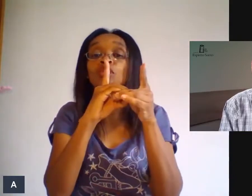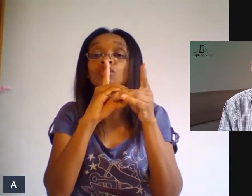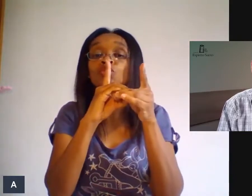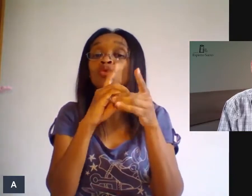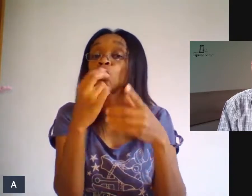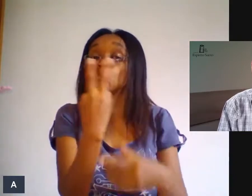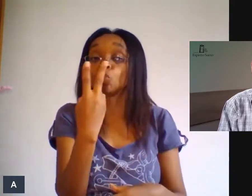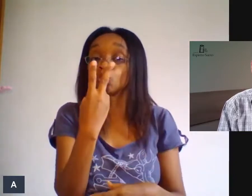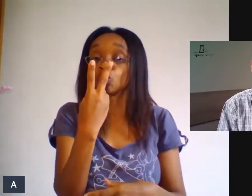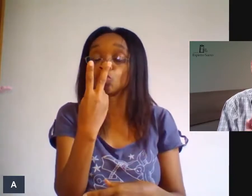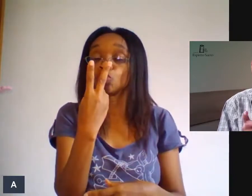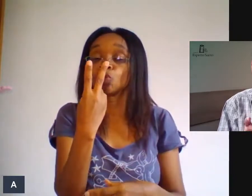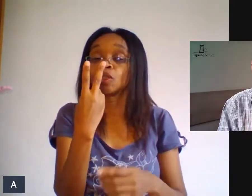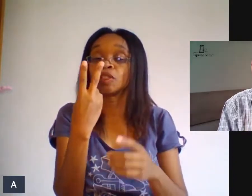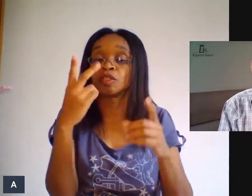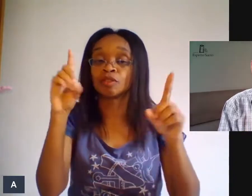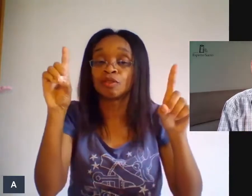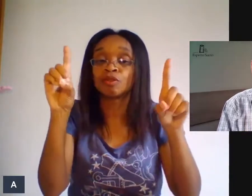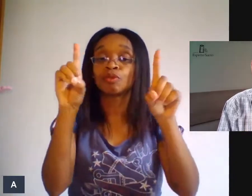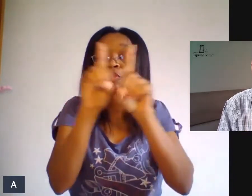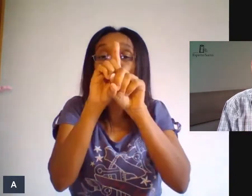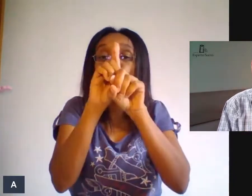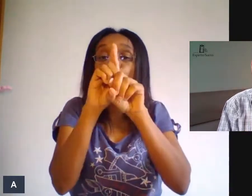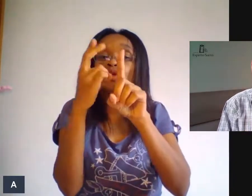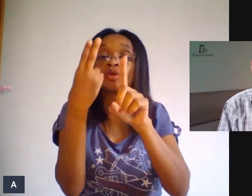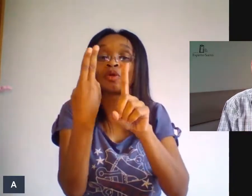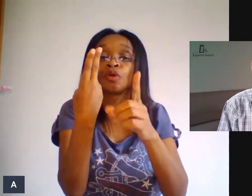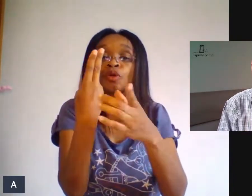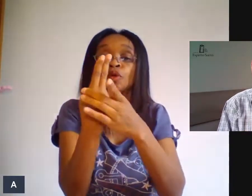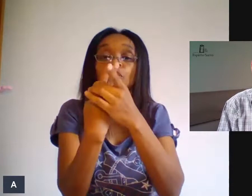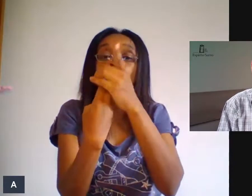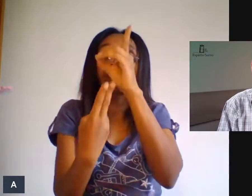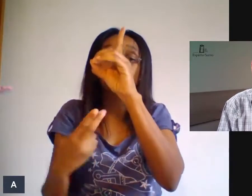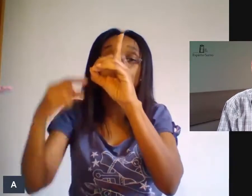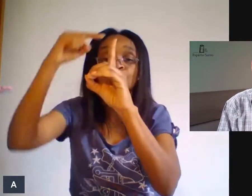Certa vez, fazendo aqui uma pequena analogia,